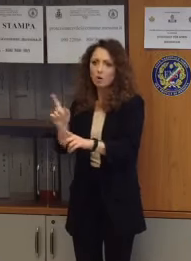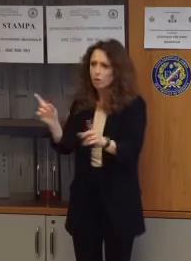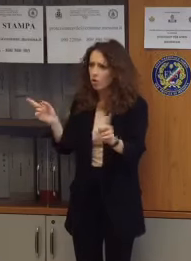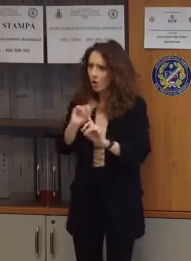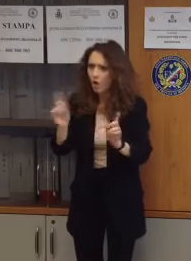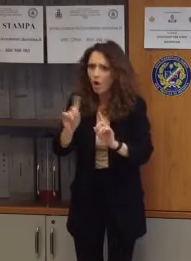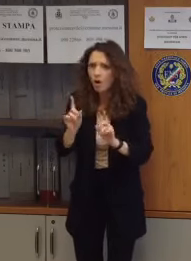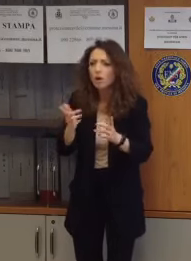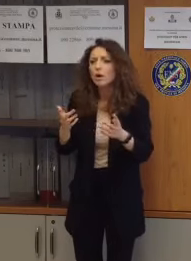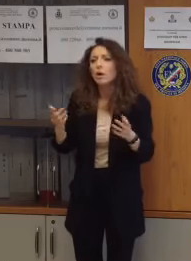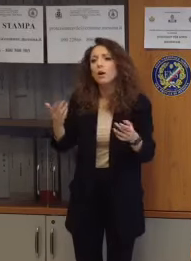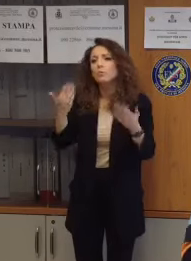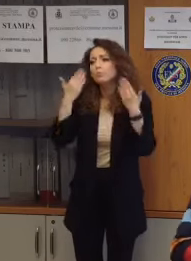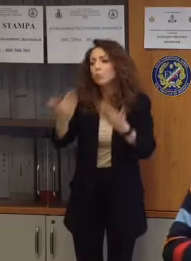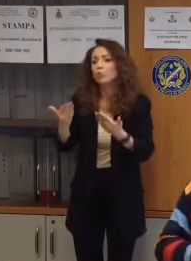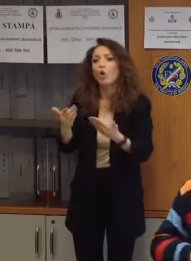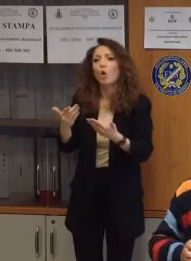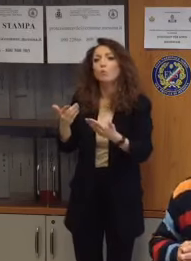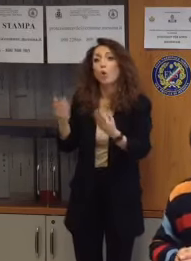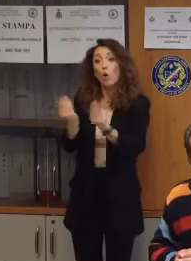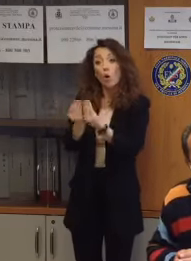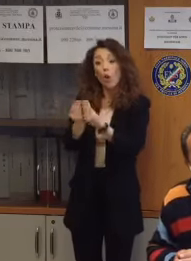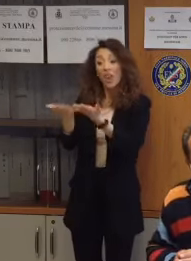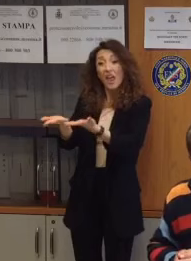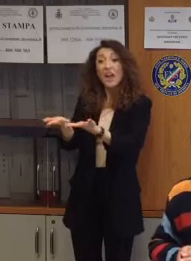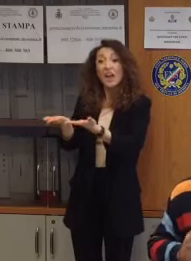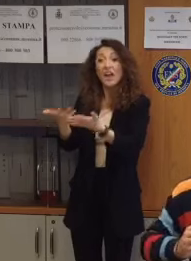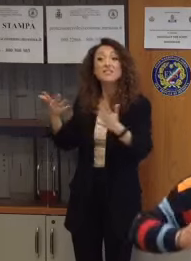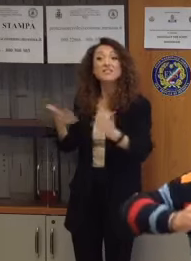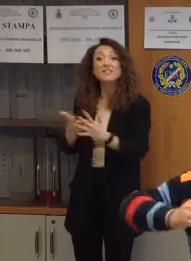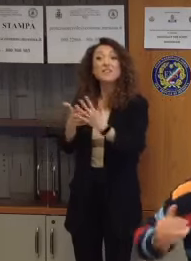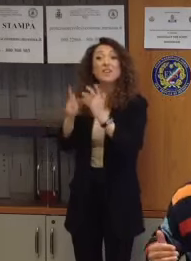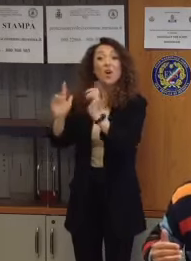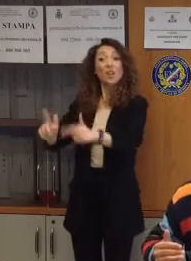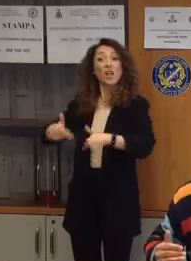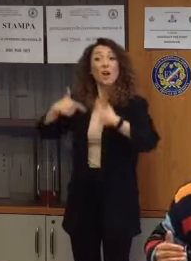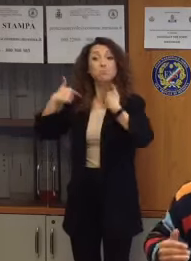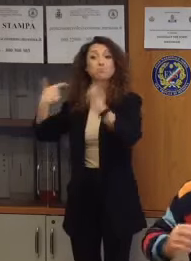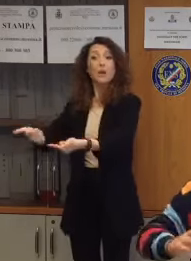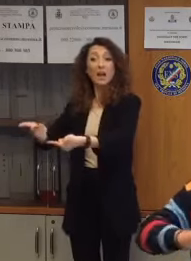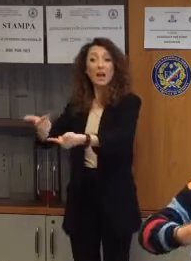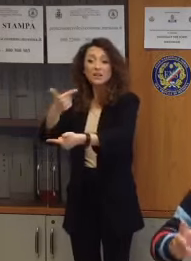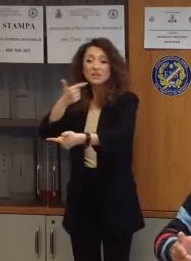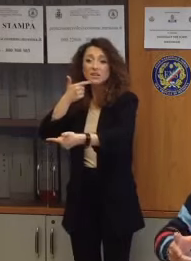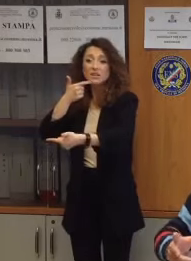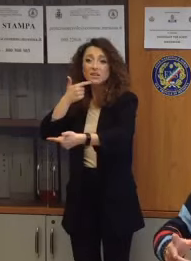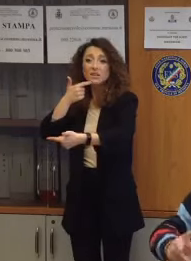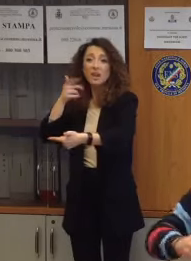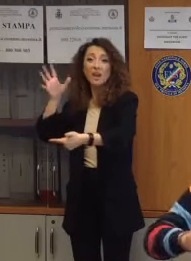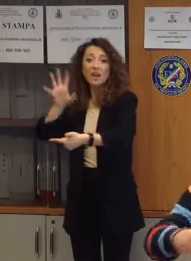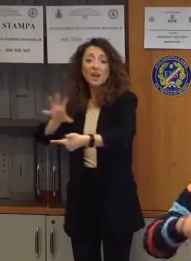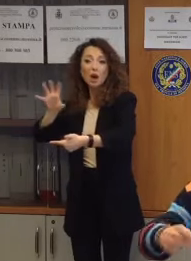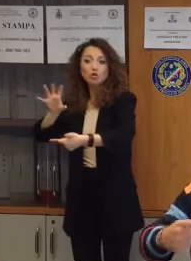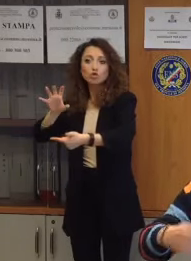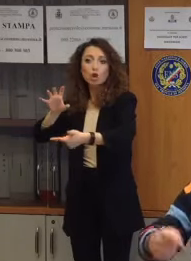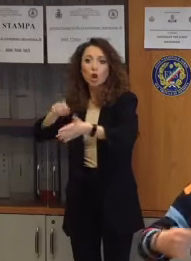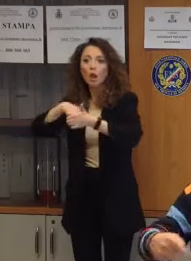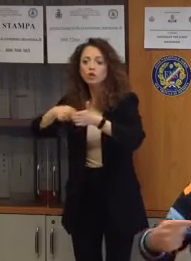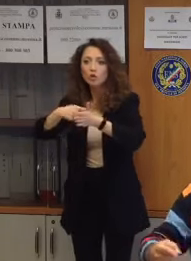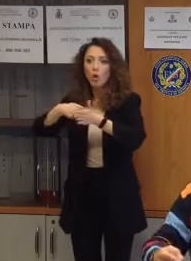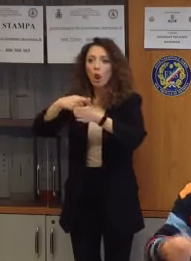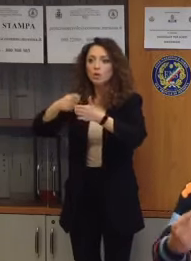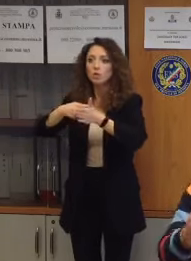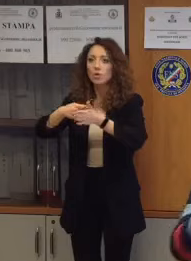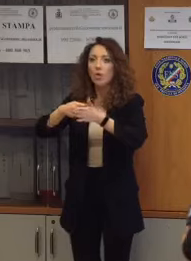primo collega pogliese è stato messo in difficoltà da chi sta sopra di noi con circolari che vengono emanate